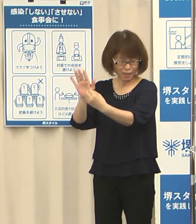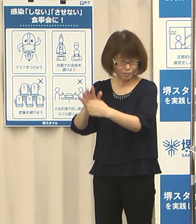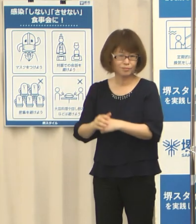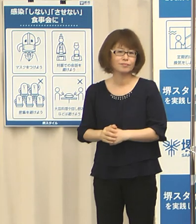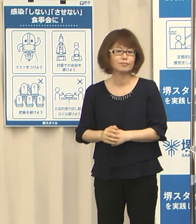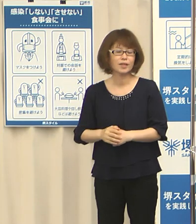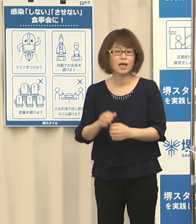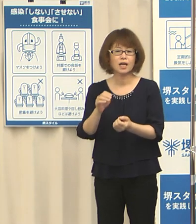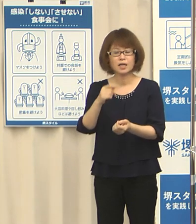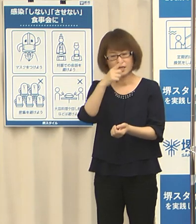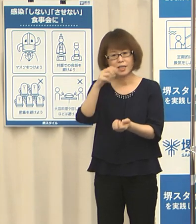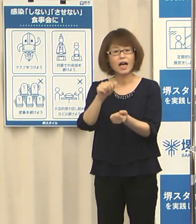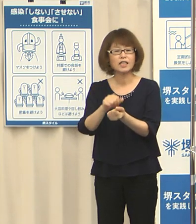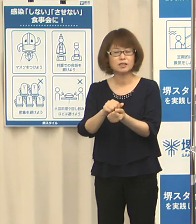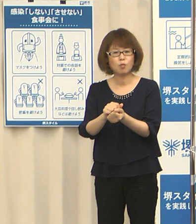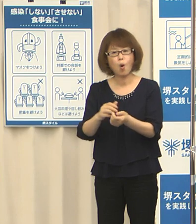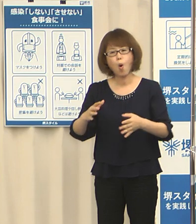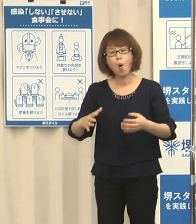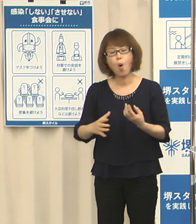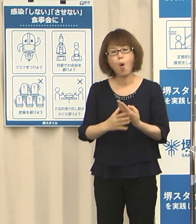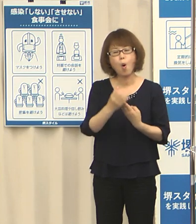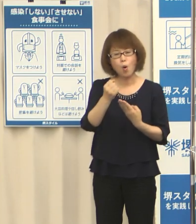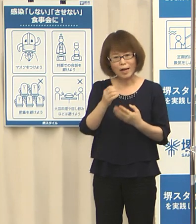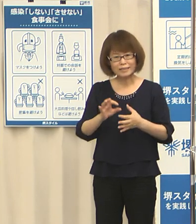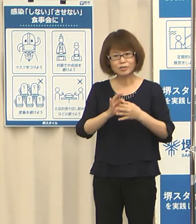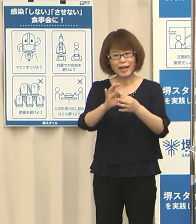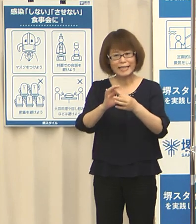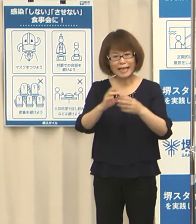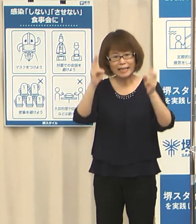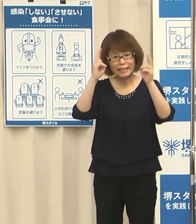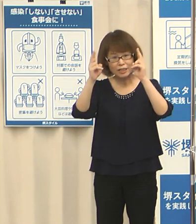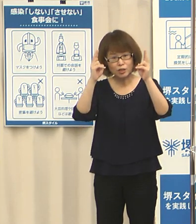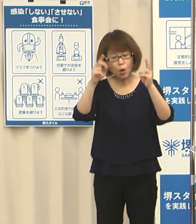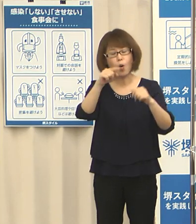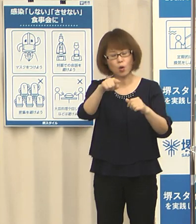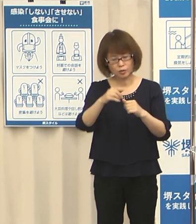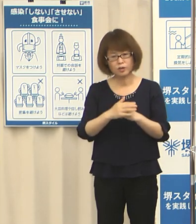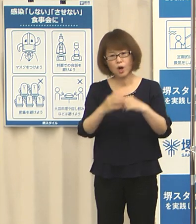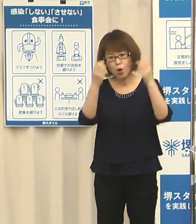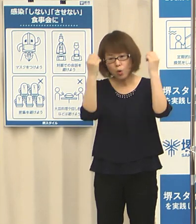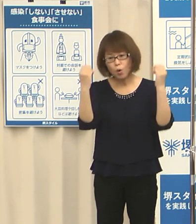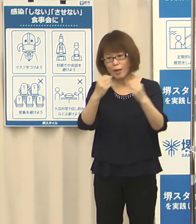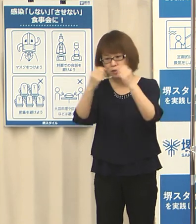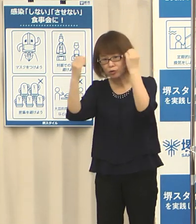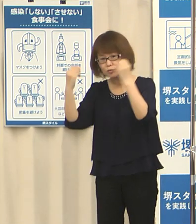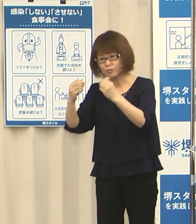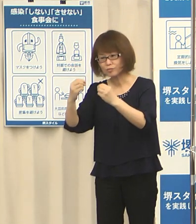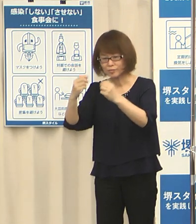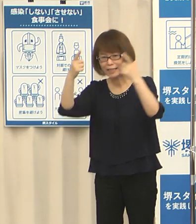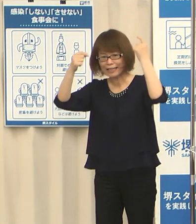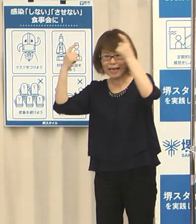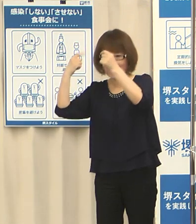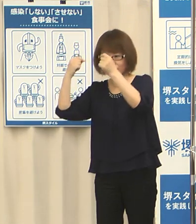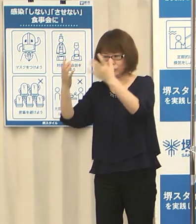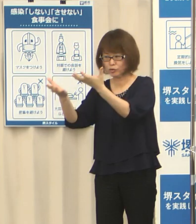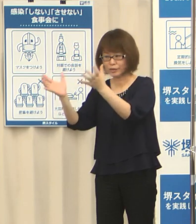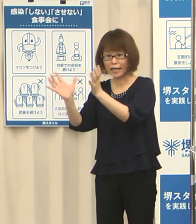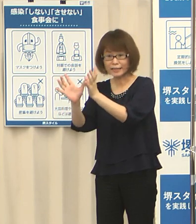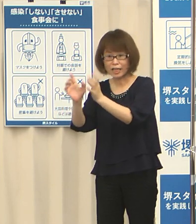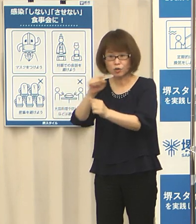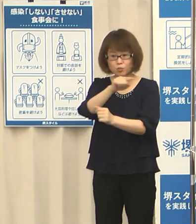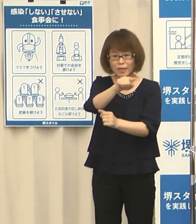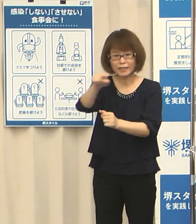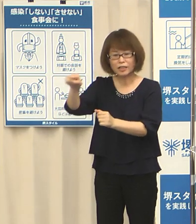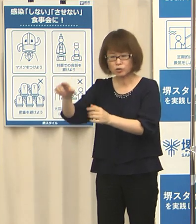括連携協定でありましたり、個別の事業について民間企業や大学等の団体の皆様と連携をしてきました